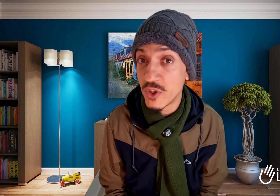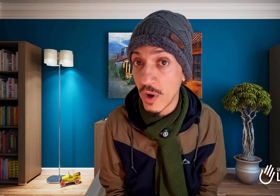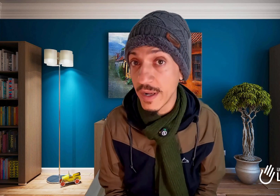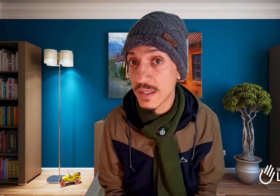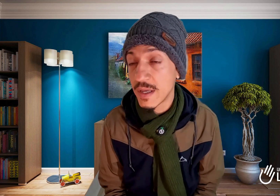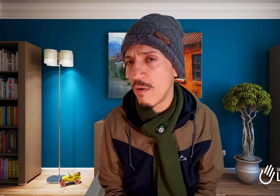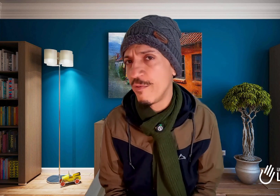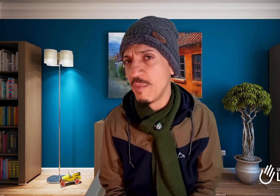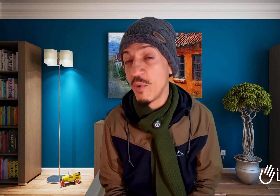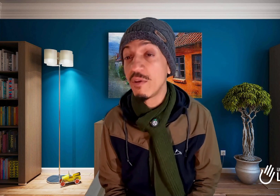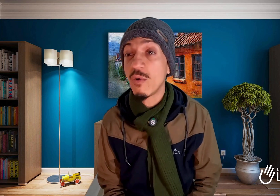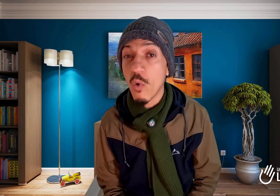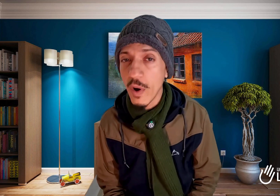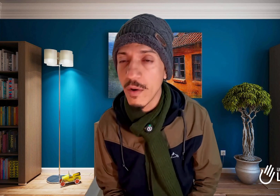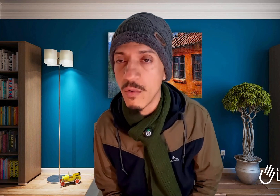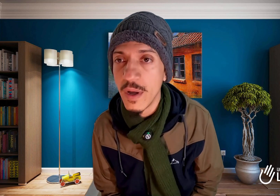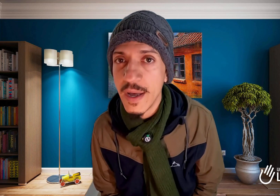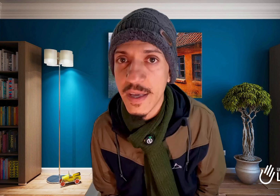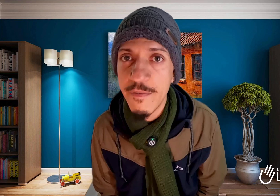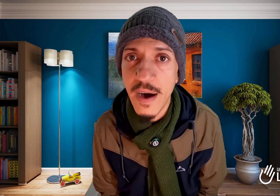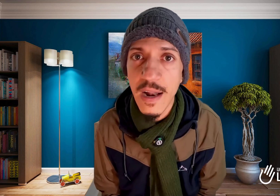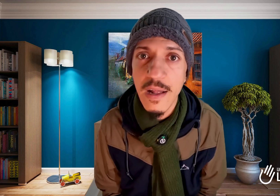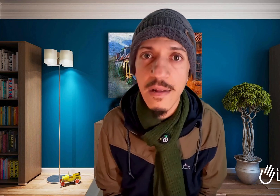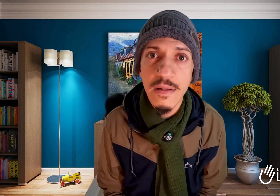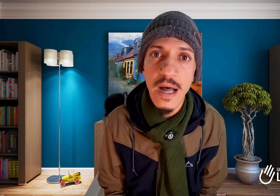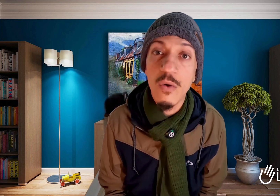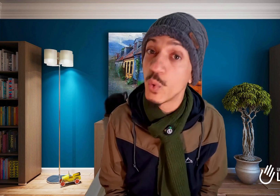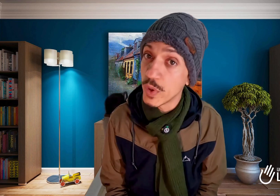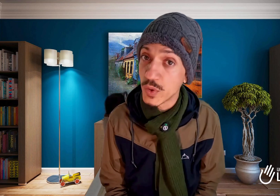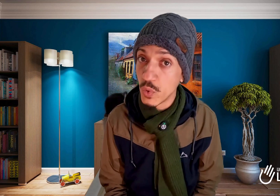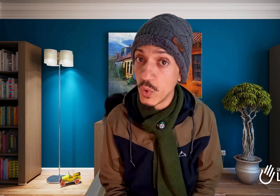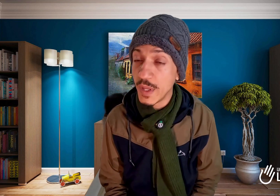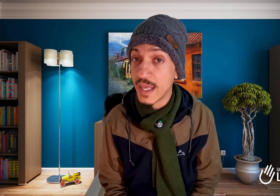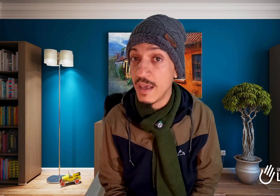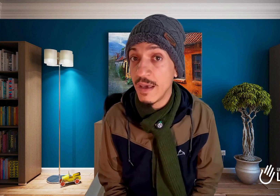Jonas, que é um filme muito icônico, que fala da cultura surda, que